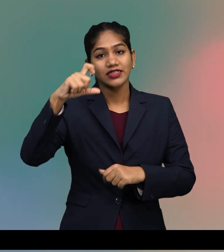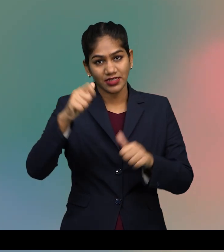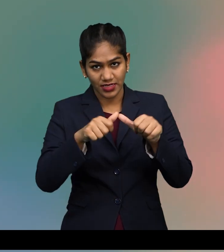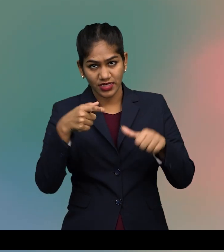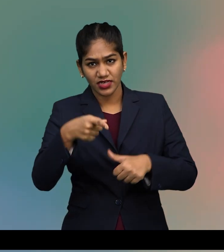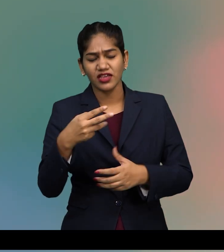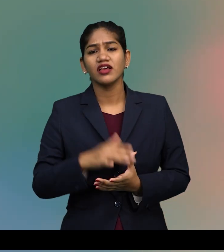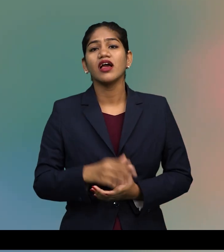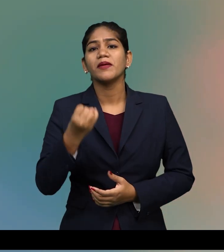440 डिग्री,